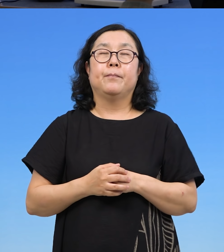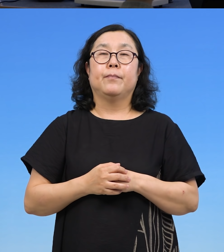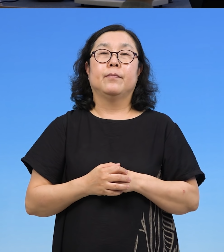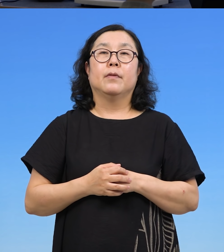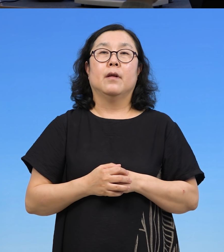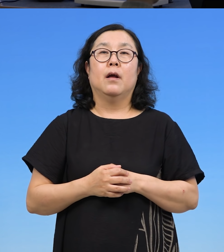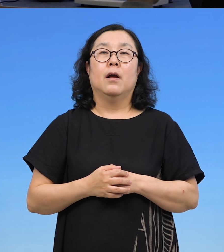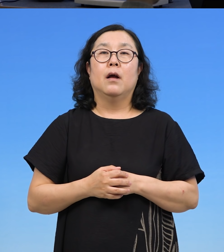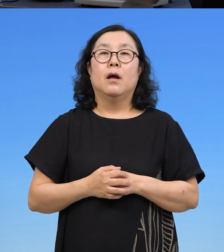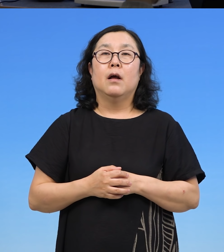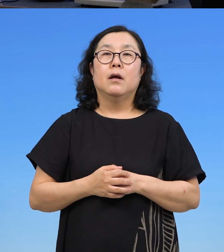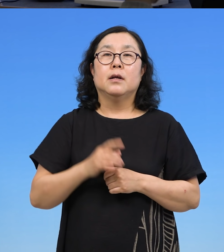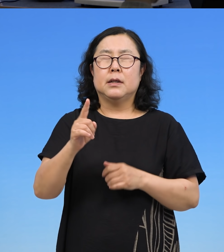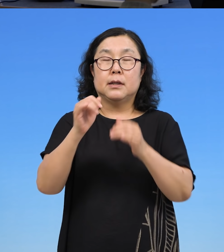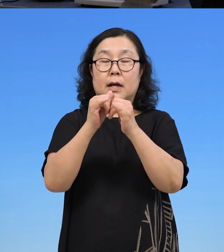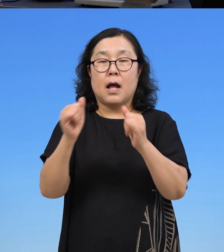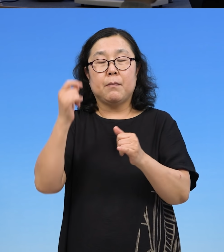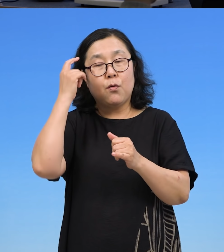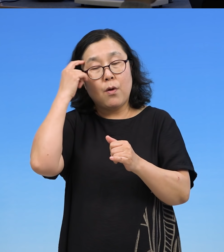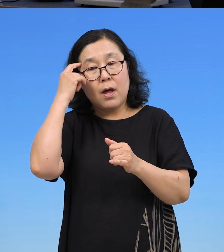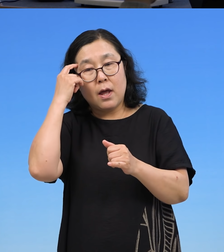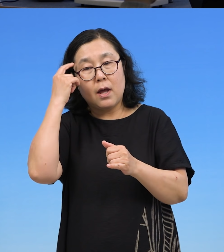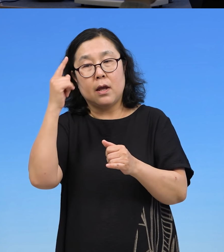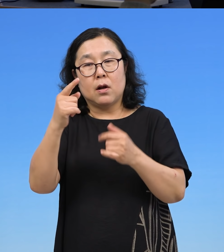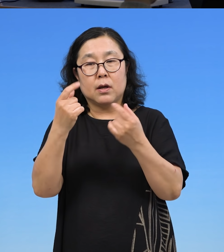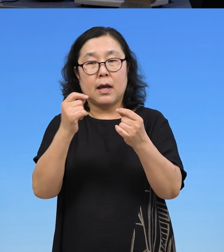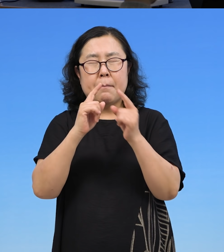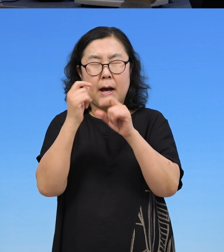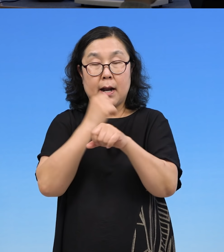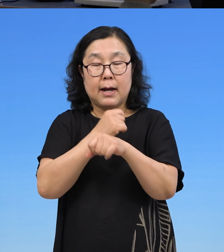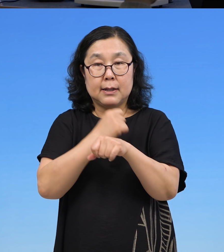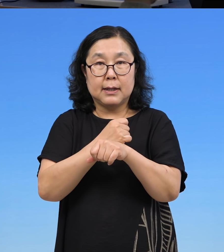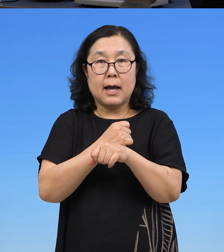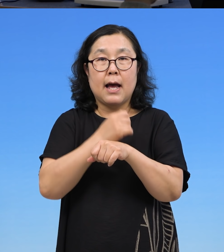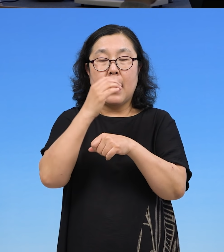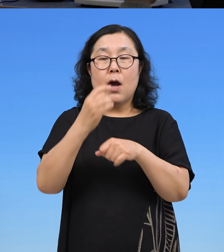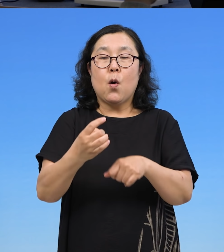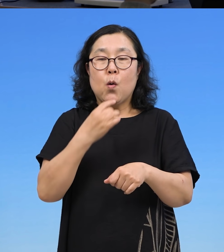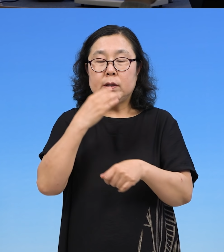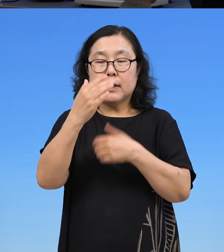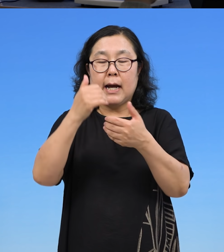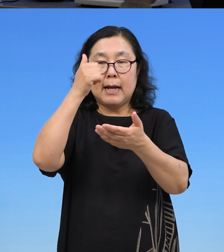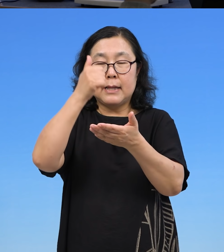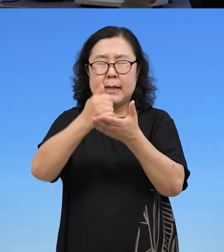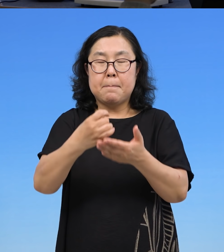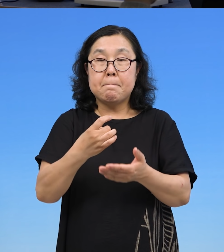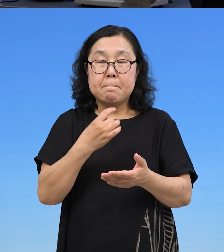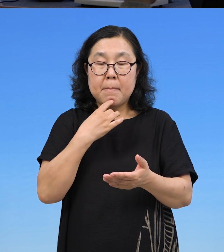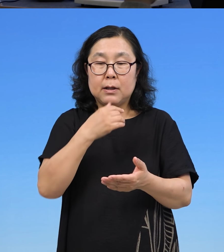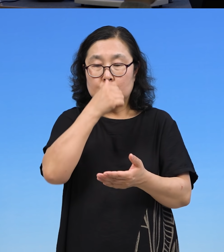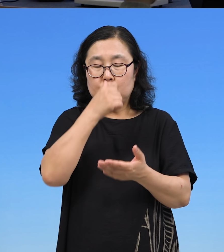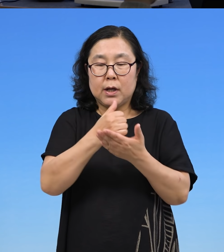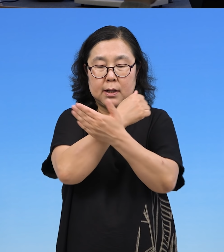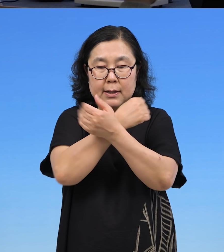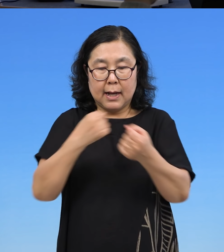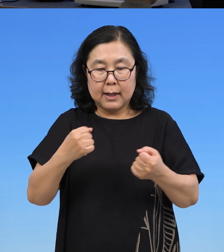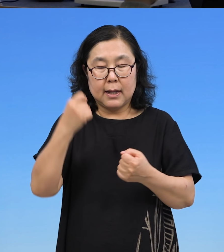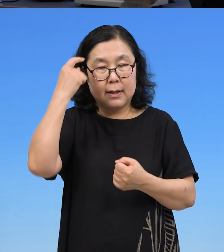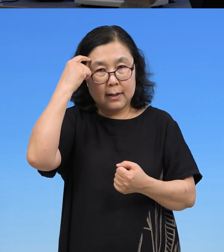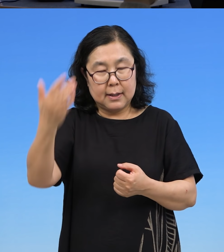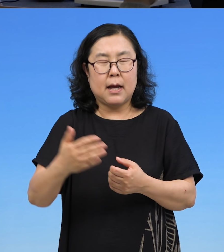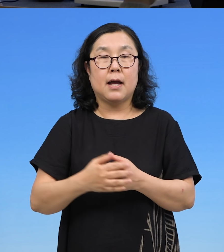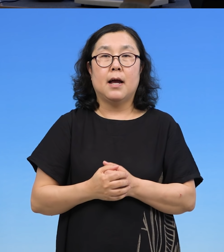7절에서 뒷부분입니다 이 사람이 어찌 이렇게 말하는가? 신성모독이로다 오직 하나님 한 분 외에는 누가 너희 죄를